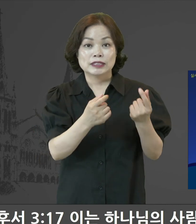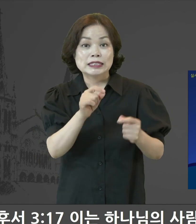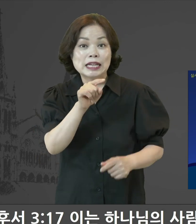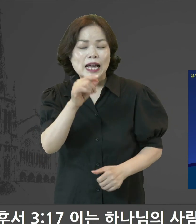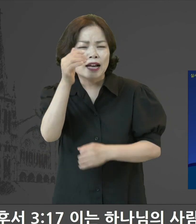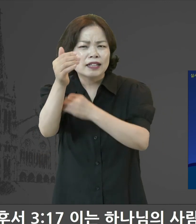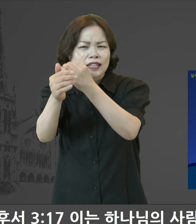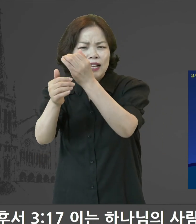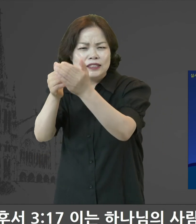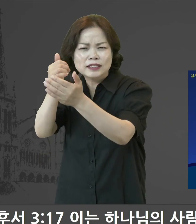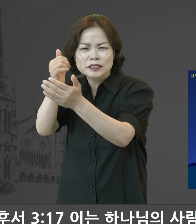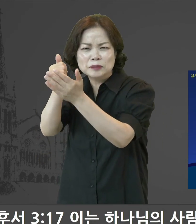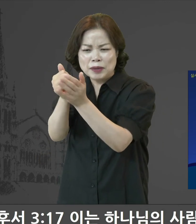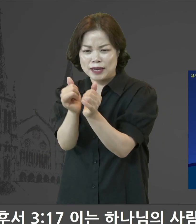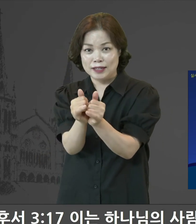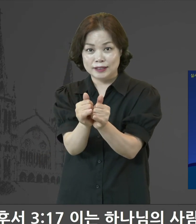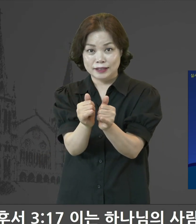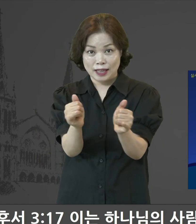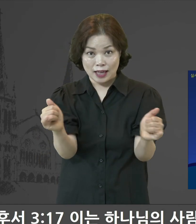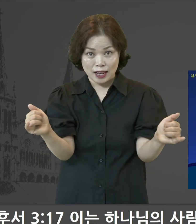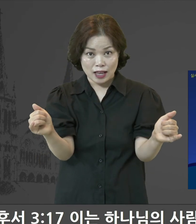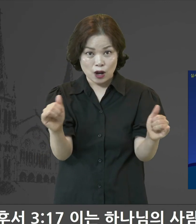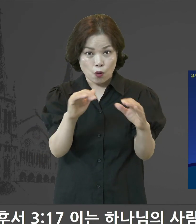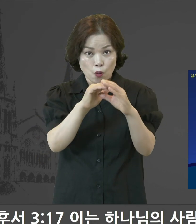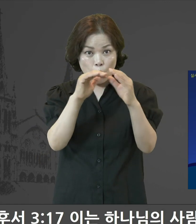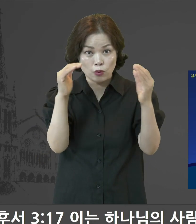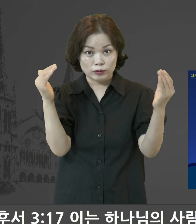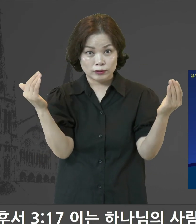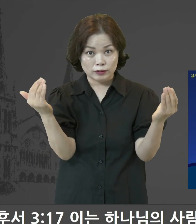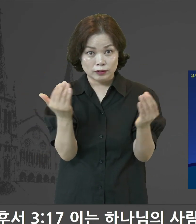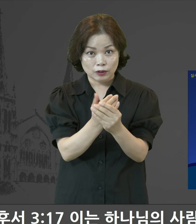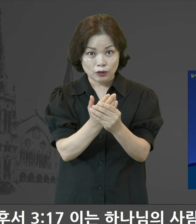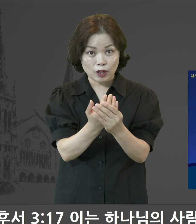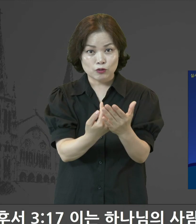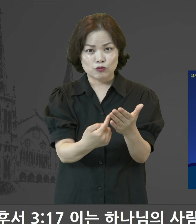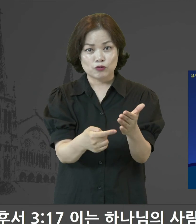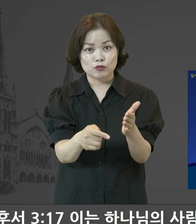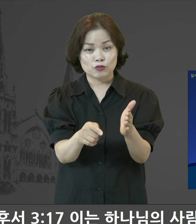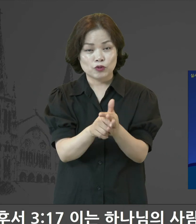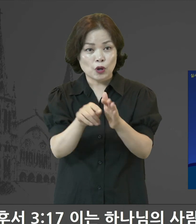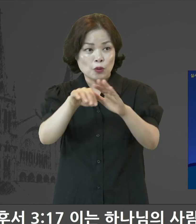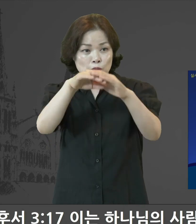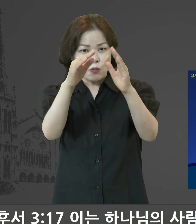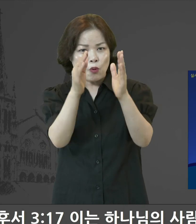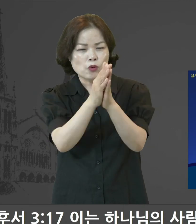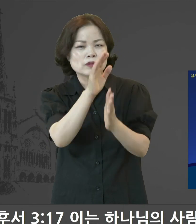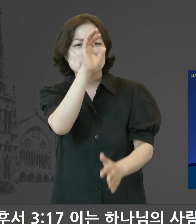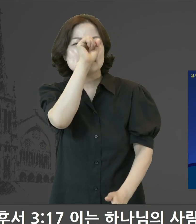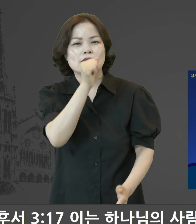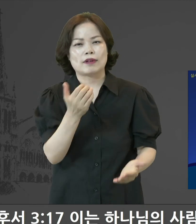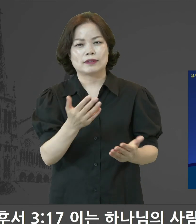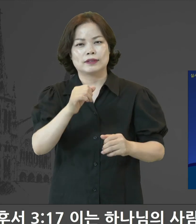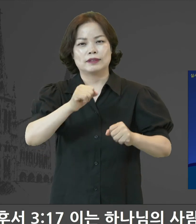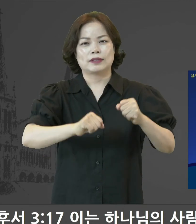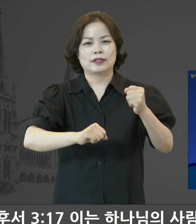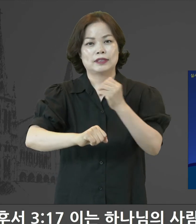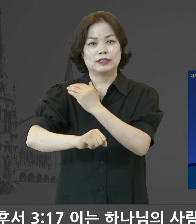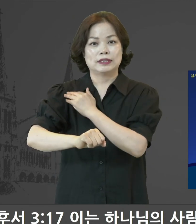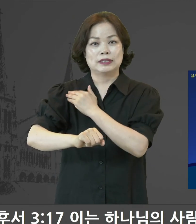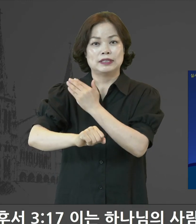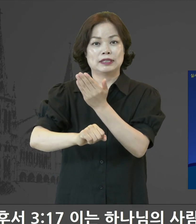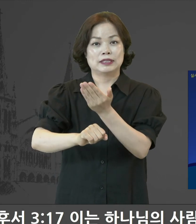이는 하나님의 사람으로 온전하게 하여 모든 선한 일을 행할